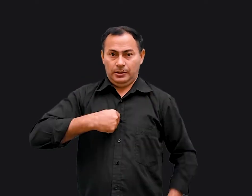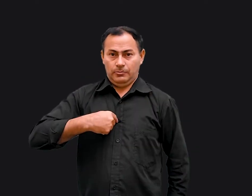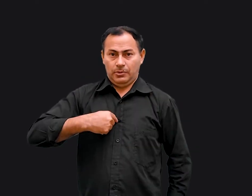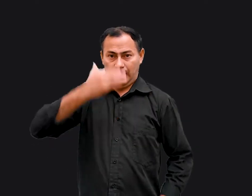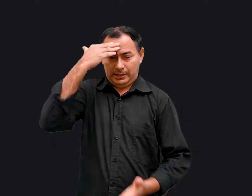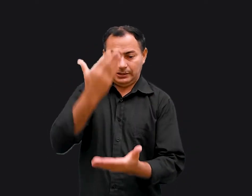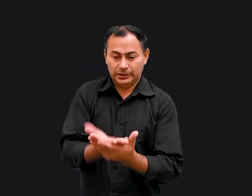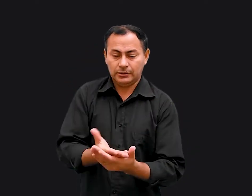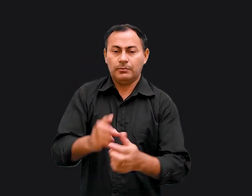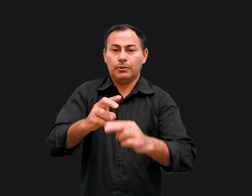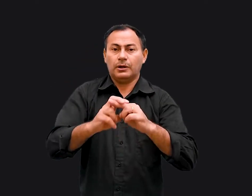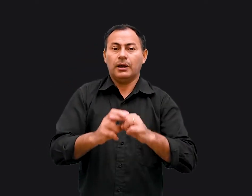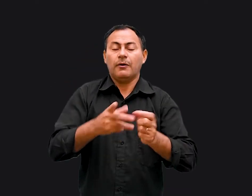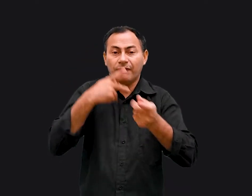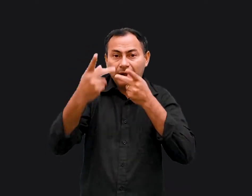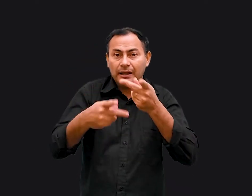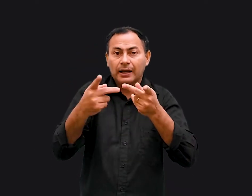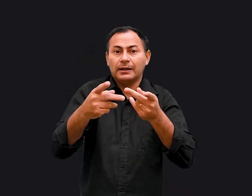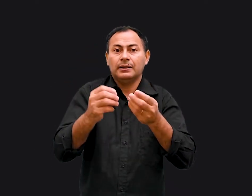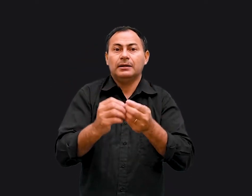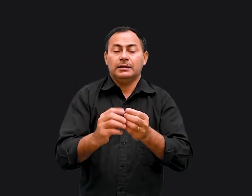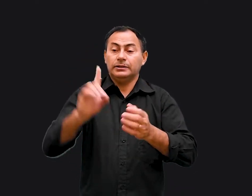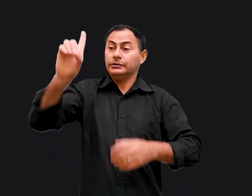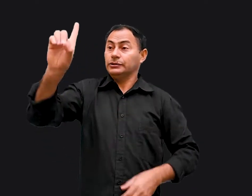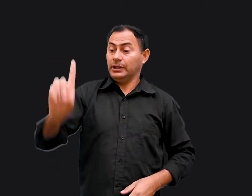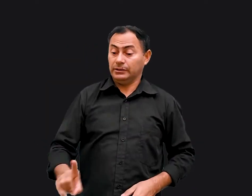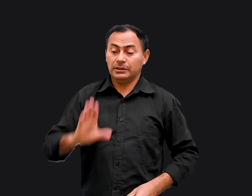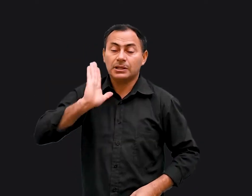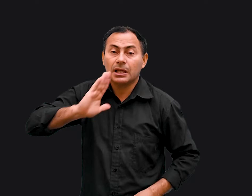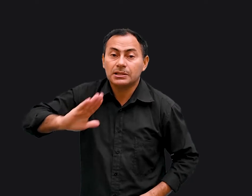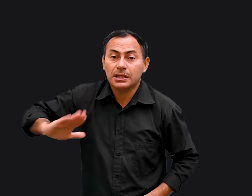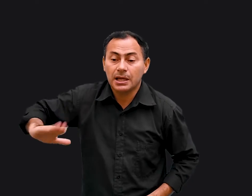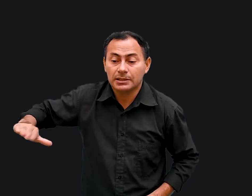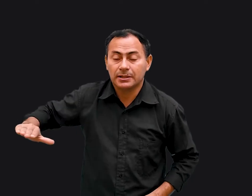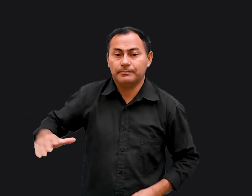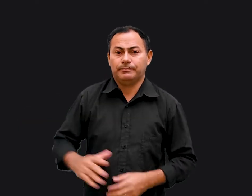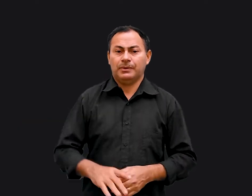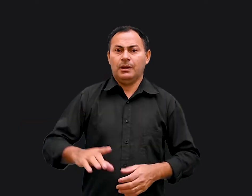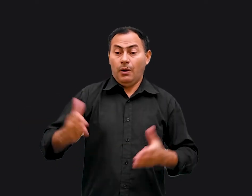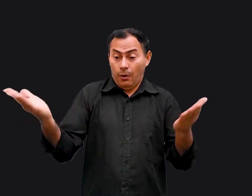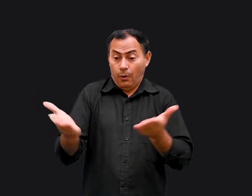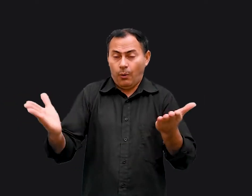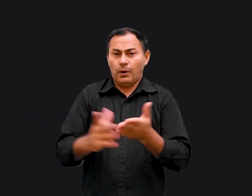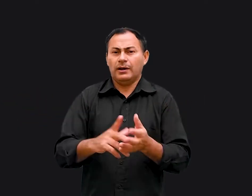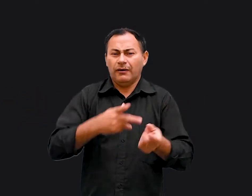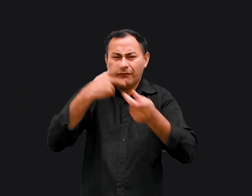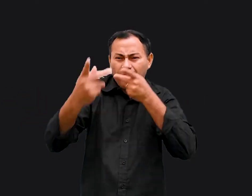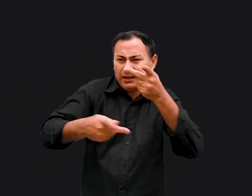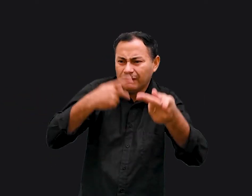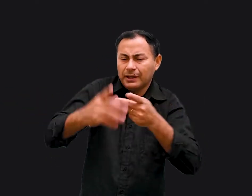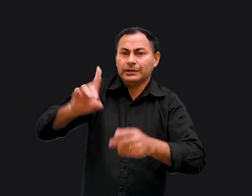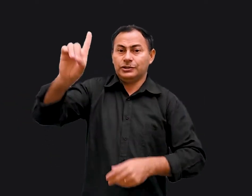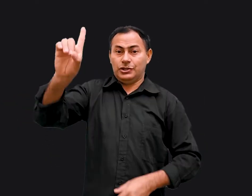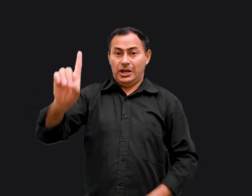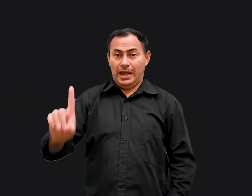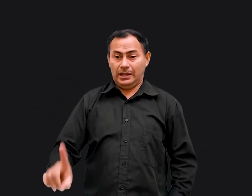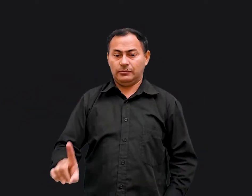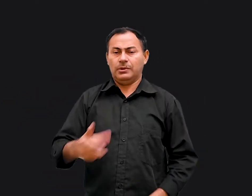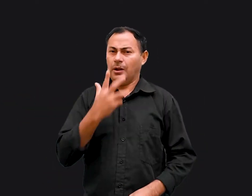por causa do que podemos chamar de direitos das crianças. Hoje em dia ouvimos falar muito de direitos. Acho que algo